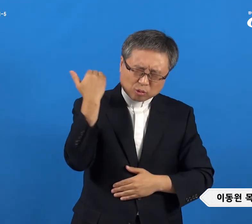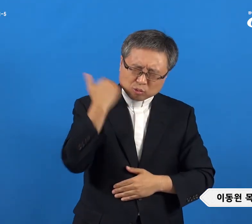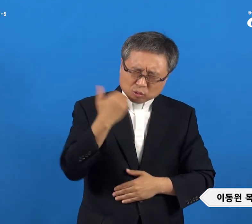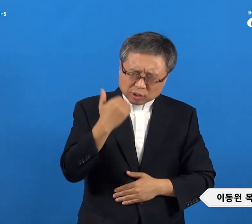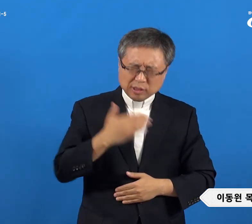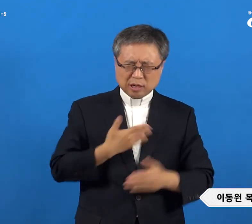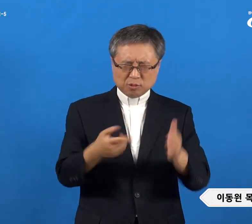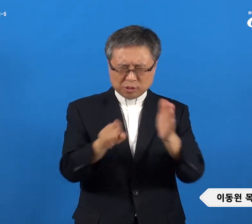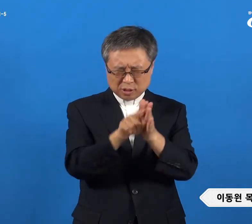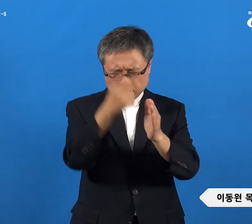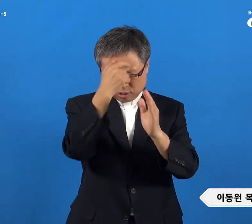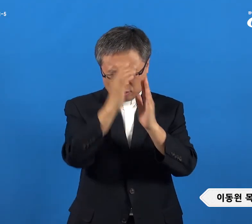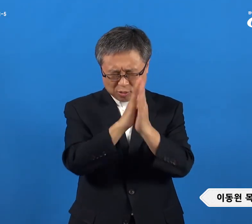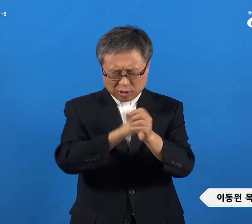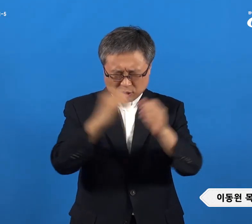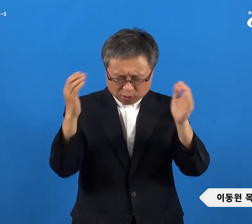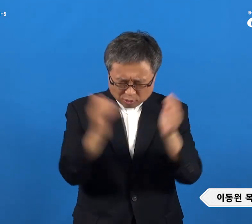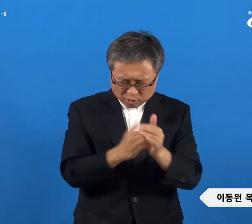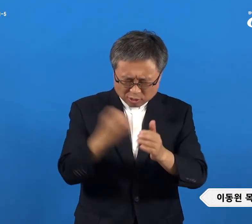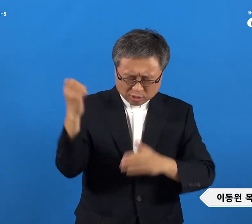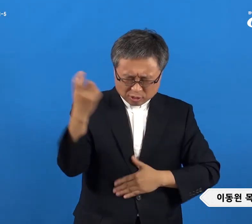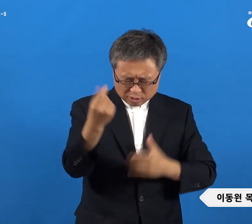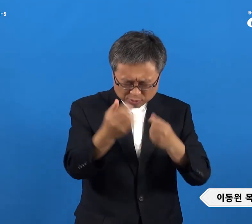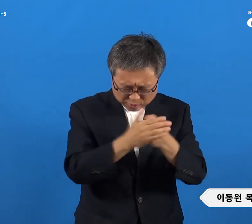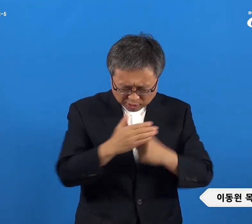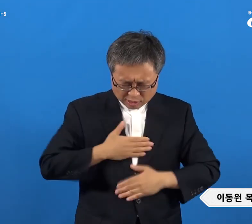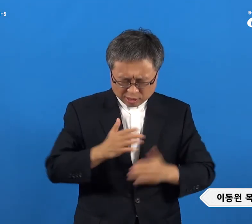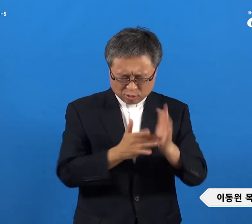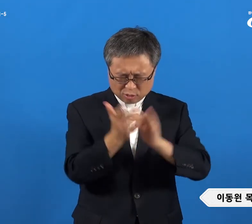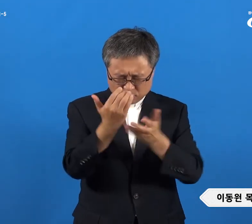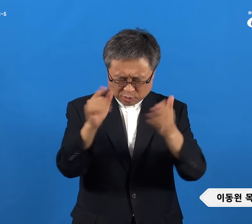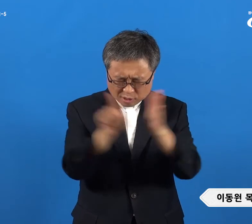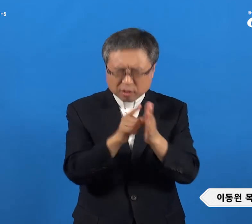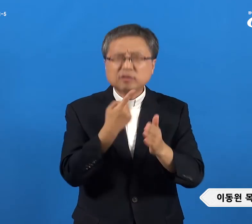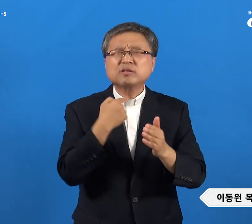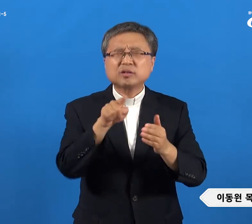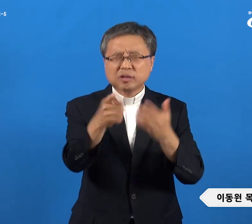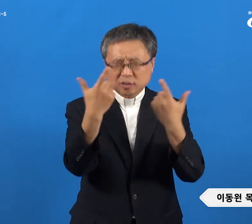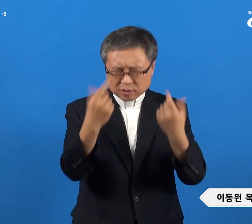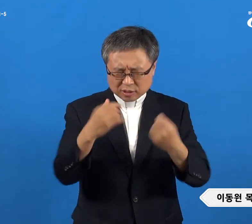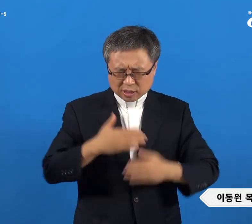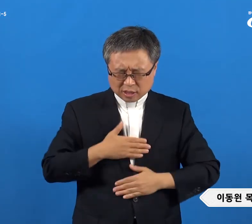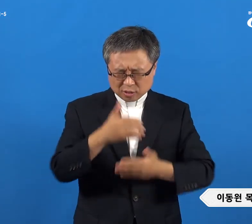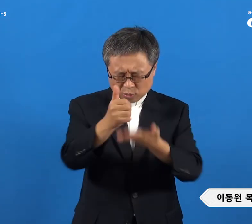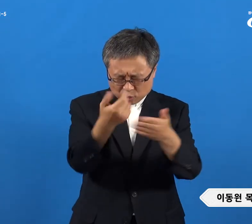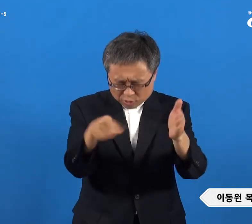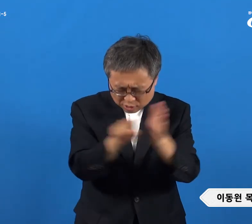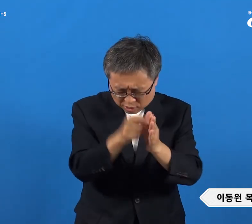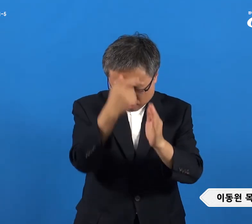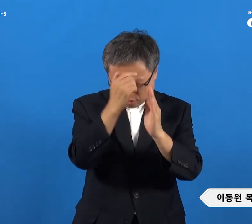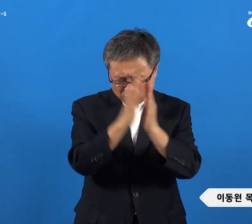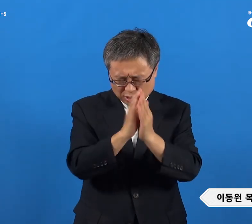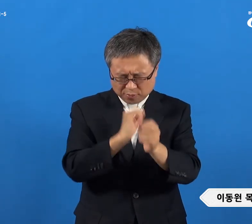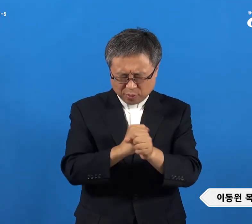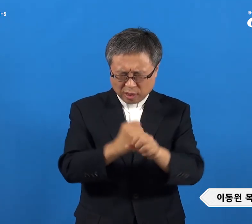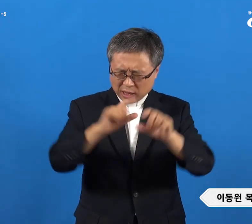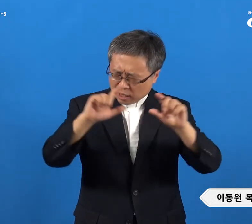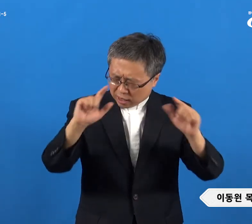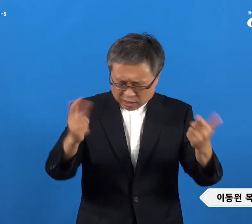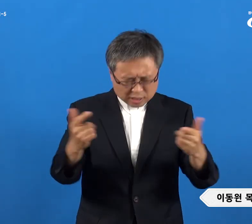위해서 기도했고 그래서 내가 예수를 믿었던 것처럼 제가 그분들을 위해서 기도합니다. 아니,